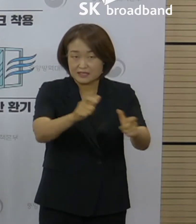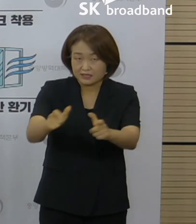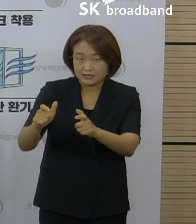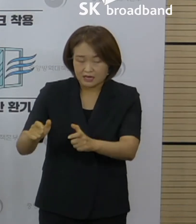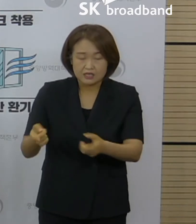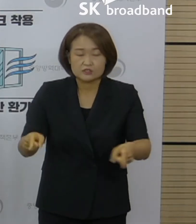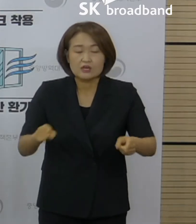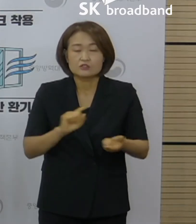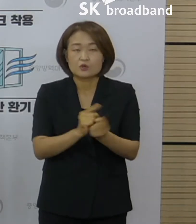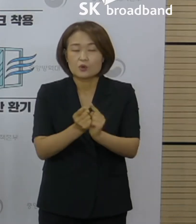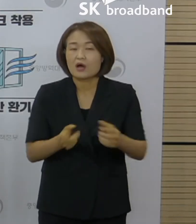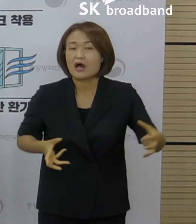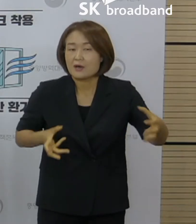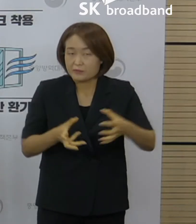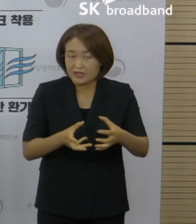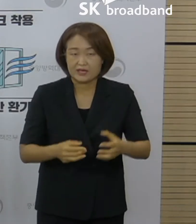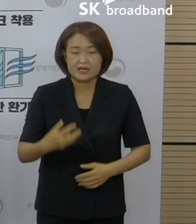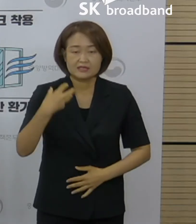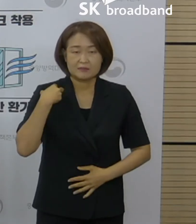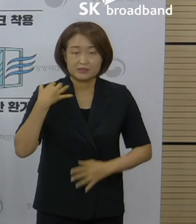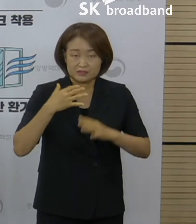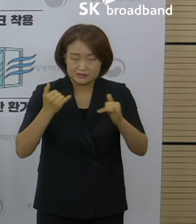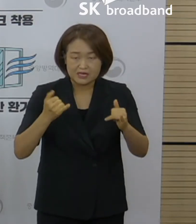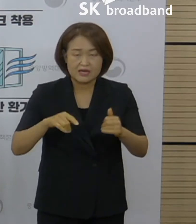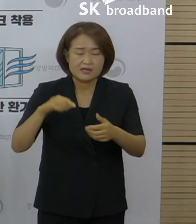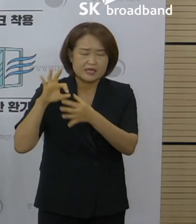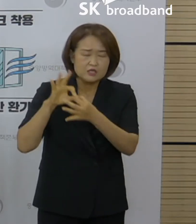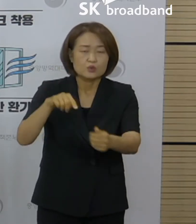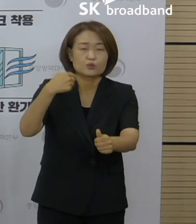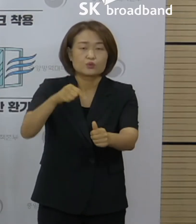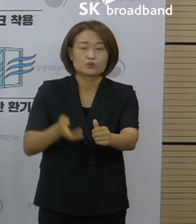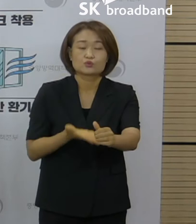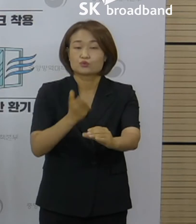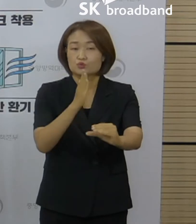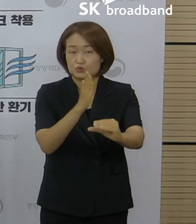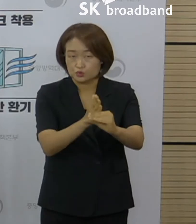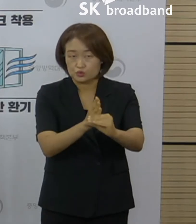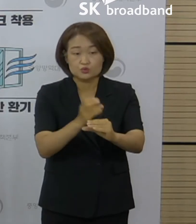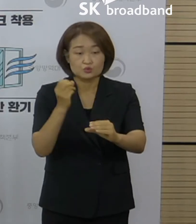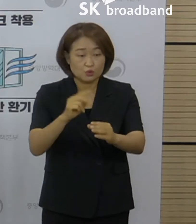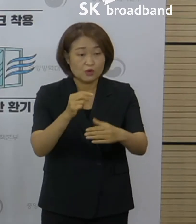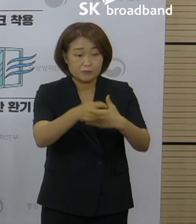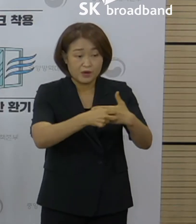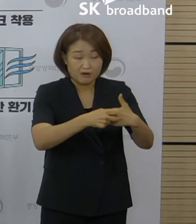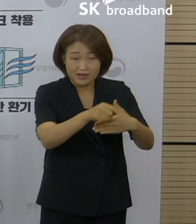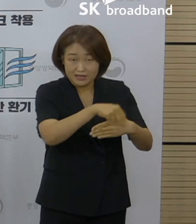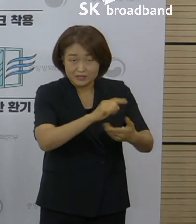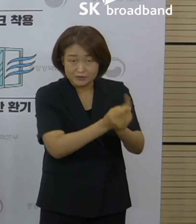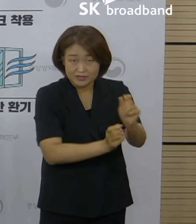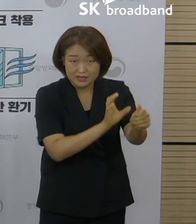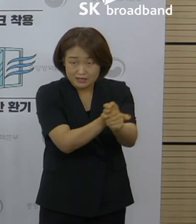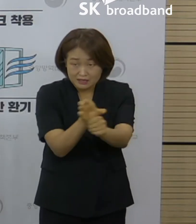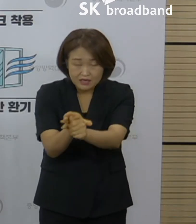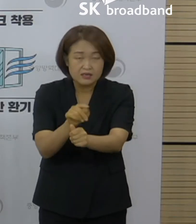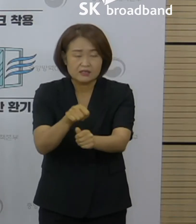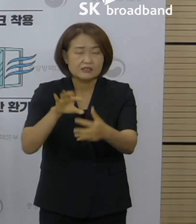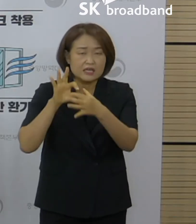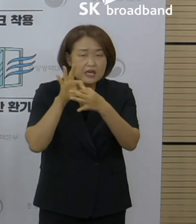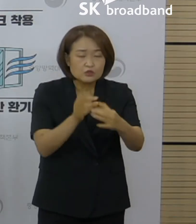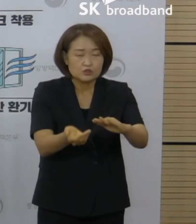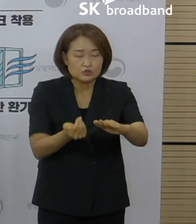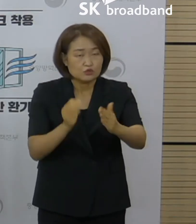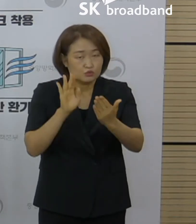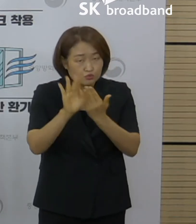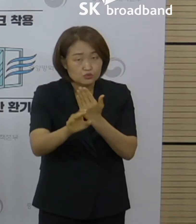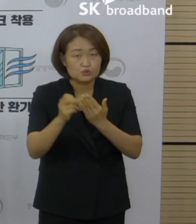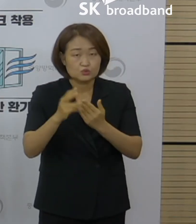현재 지속적으로 담당자 수시 교육을 하고 있습니다. 아울러 위탁 의료기관 개소 사전 사후 교육 백신